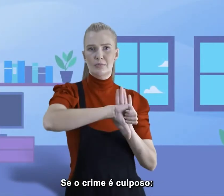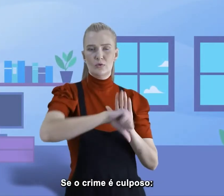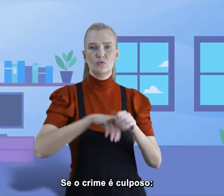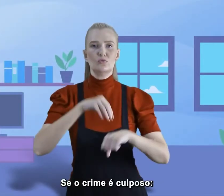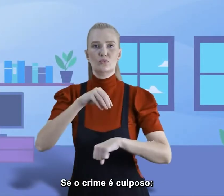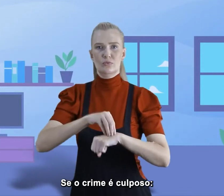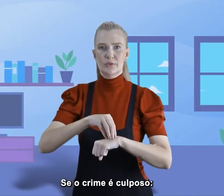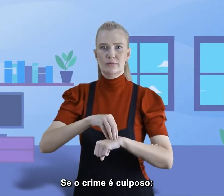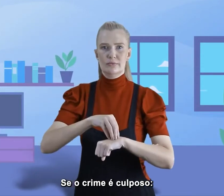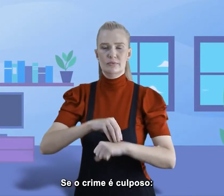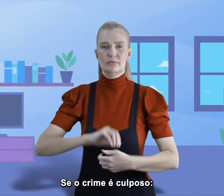Se o crime é culposo: